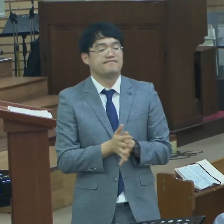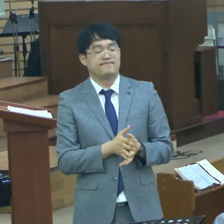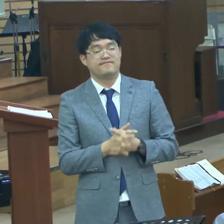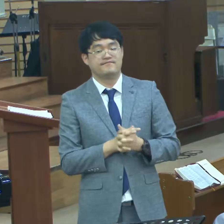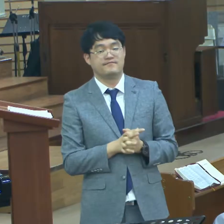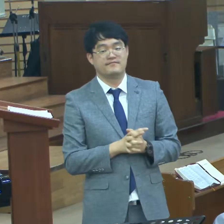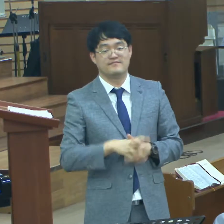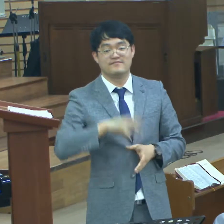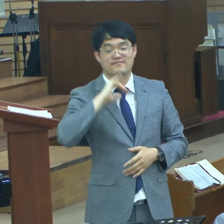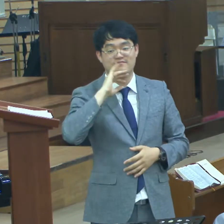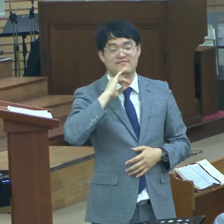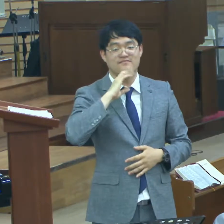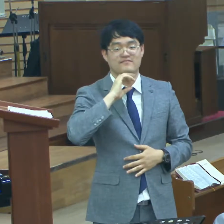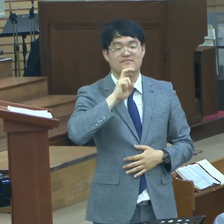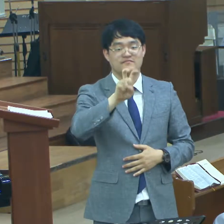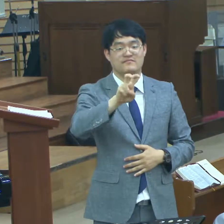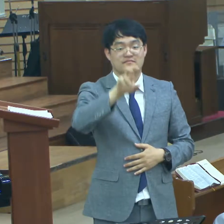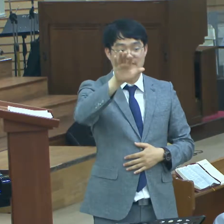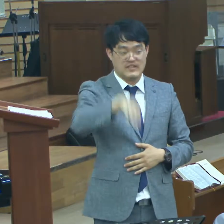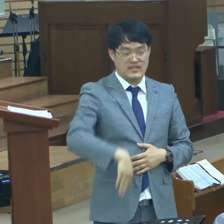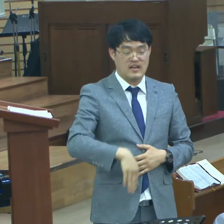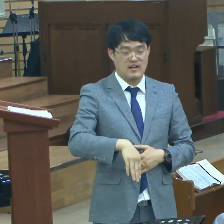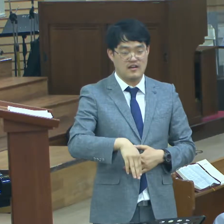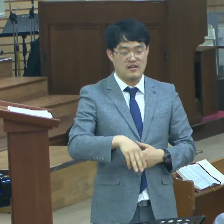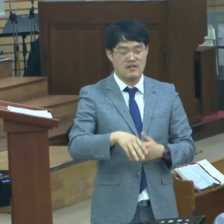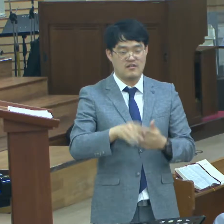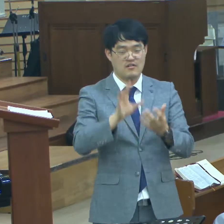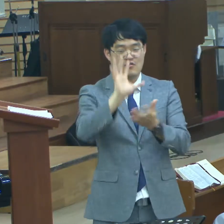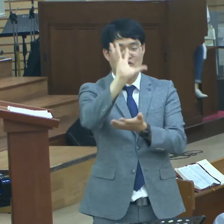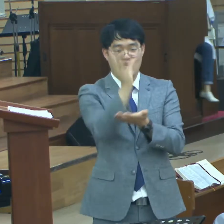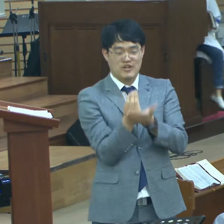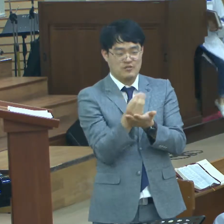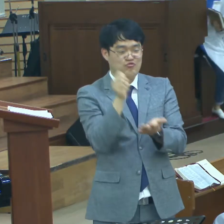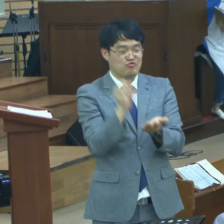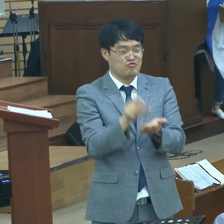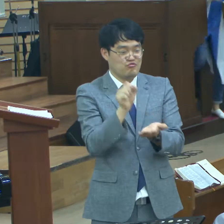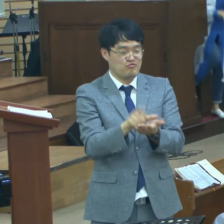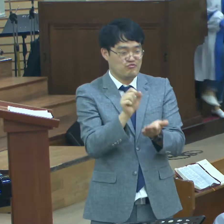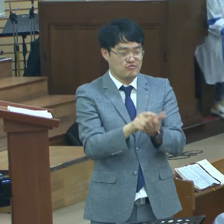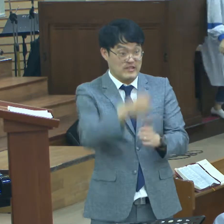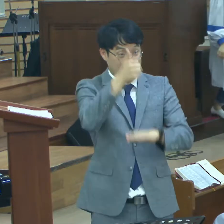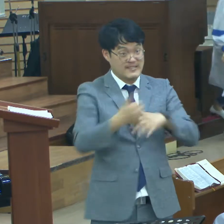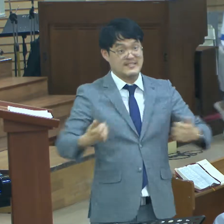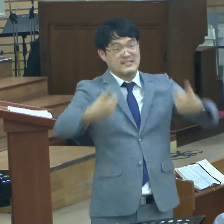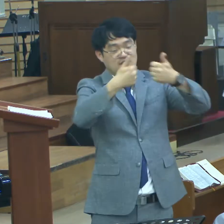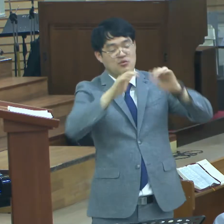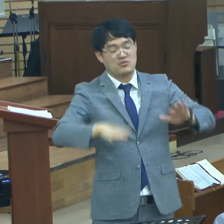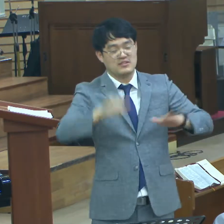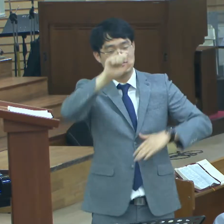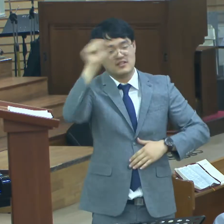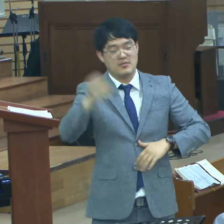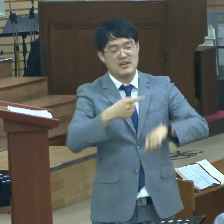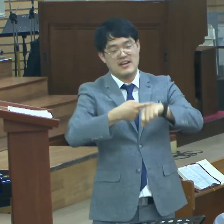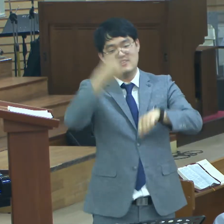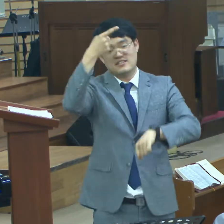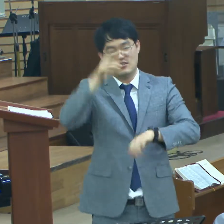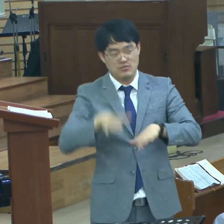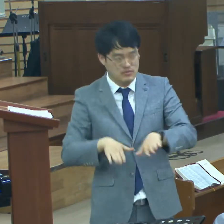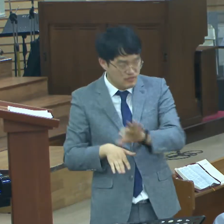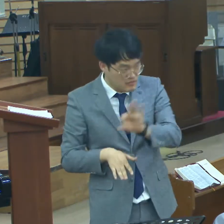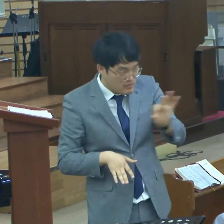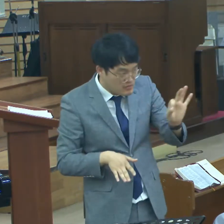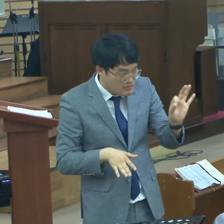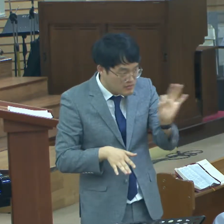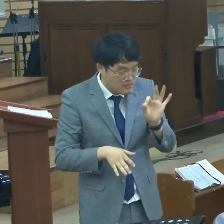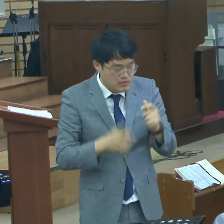20세 이하 월드컵 결승전이 오늘 새벽 1시에 있었습니다. 오늘 조는 분들은